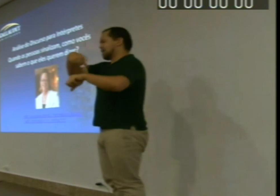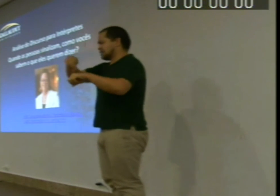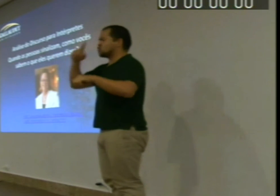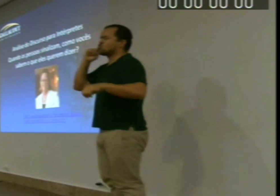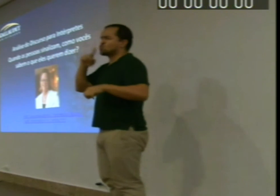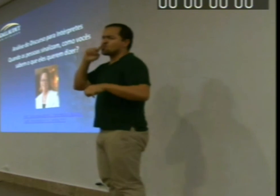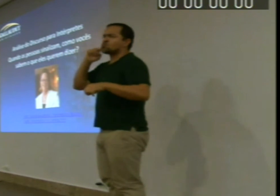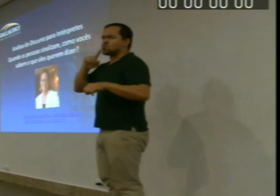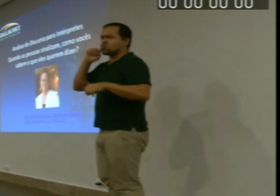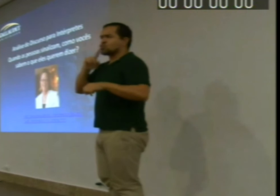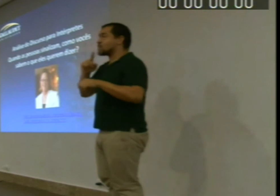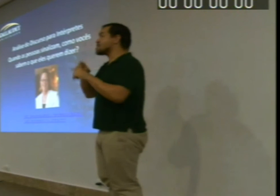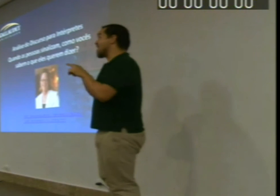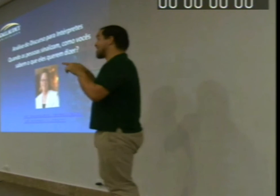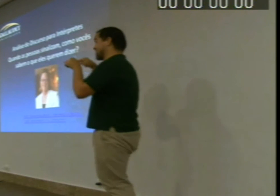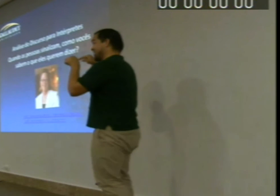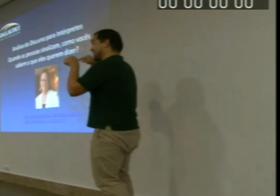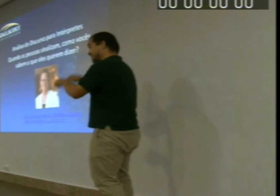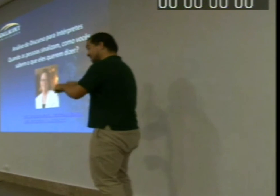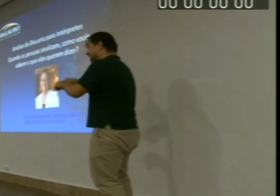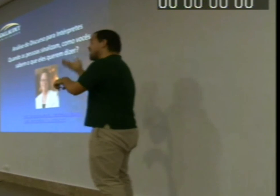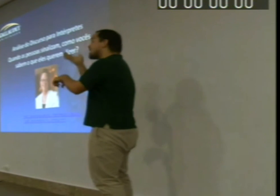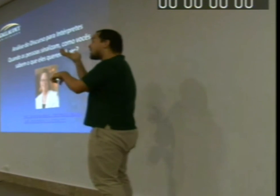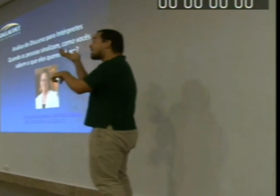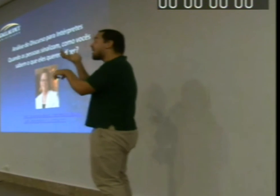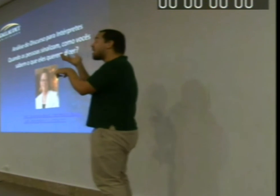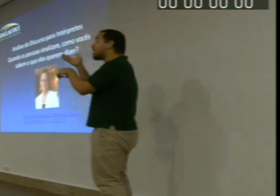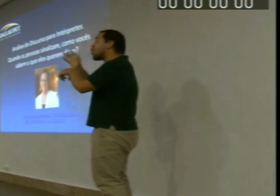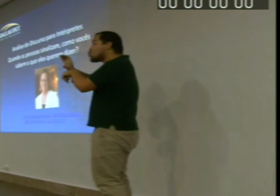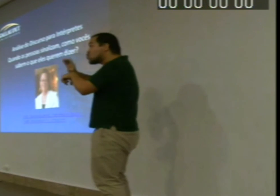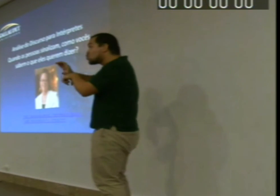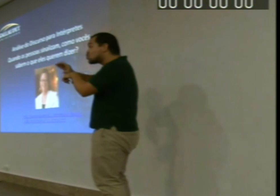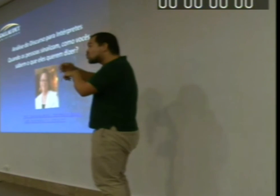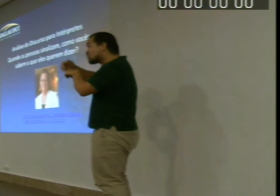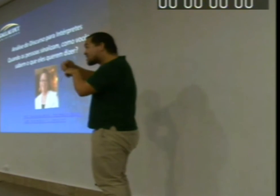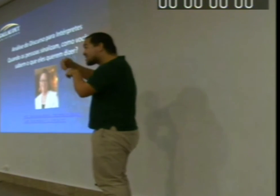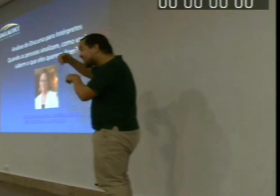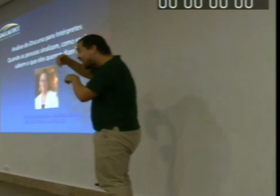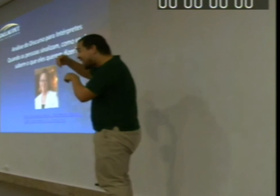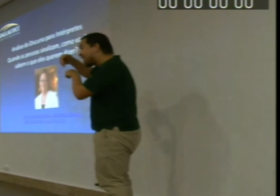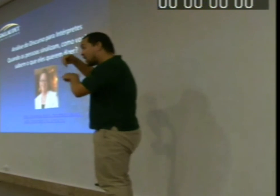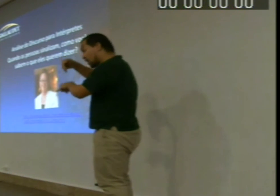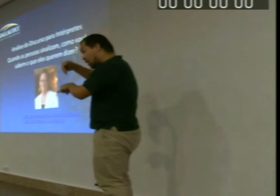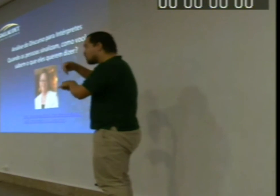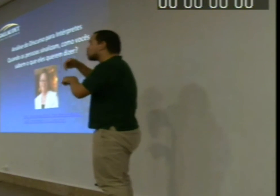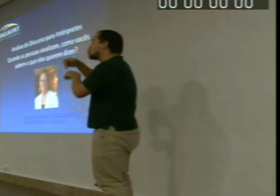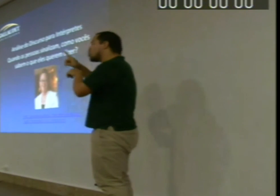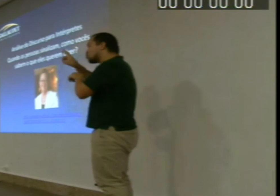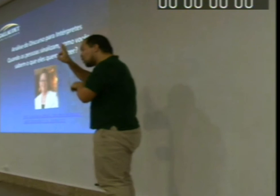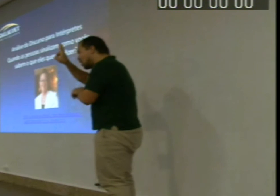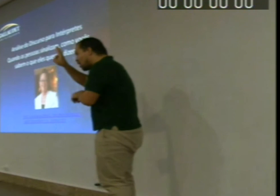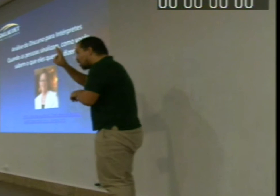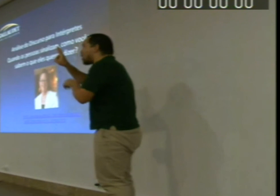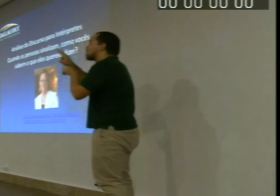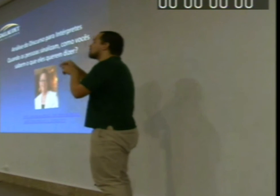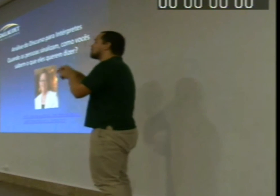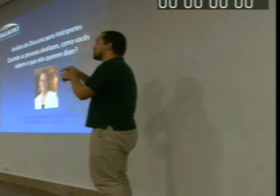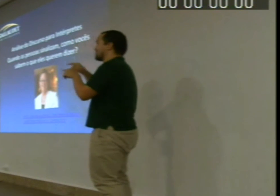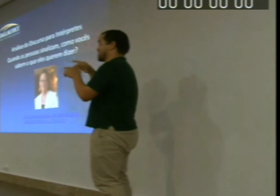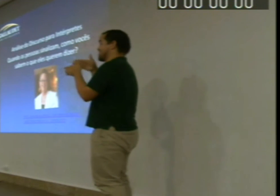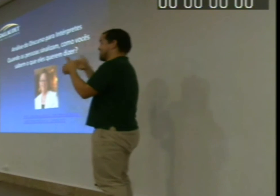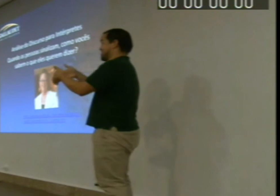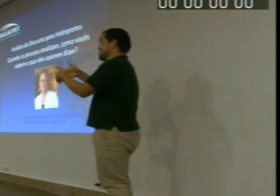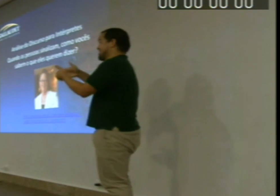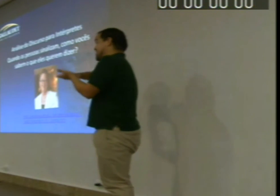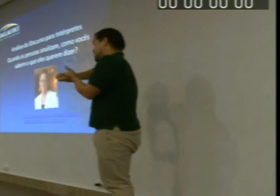tem diferente surge de diferentes países mas na no curso de Mestrado de doutorado